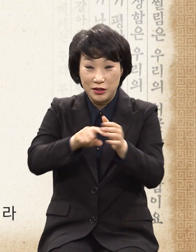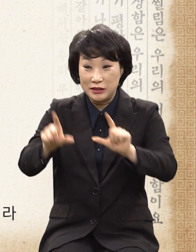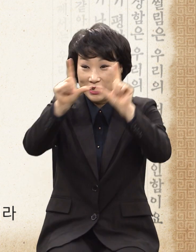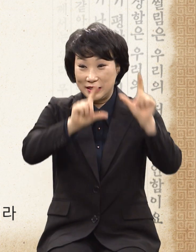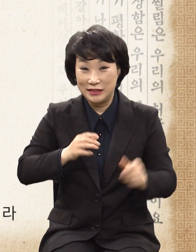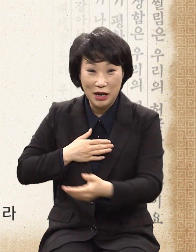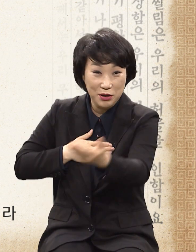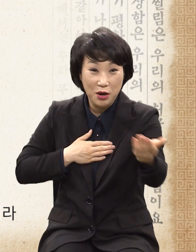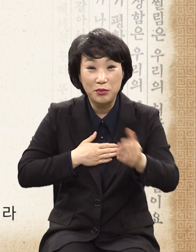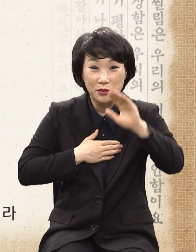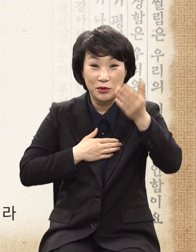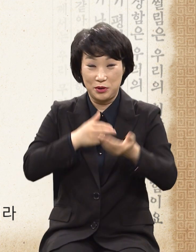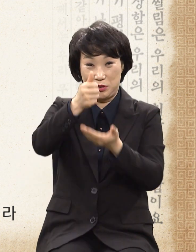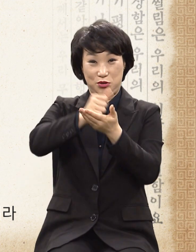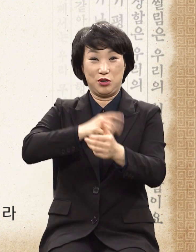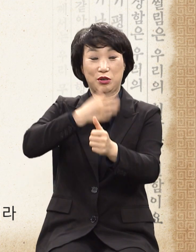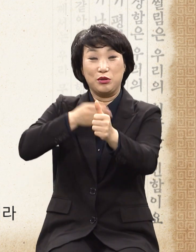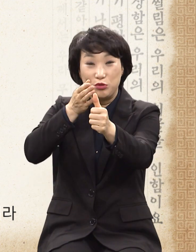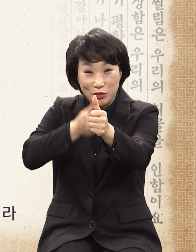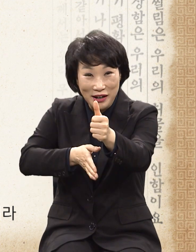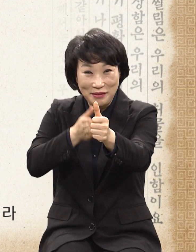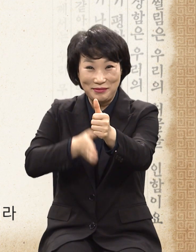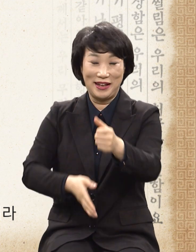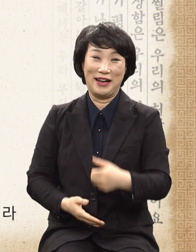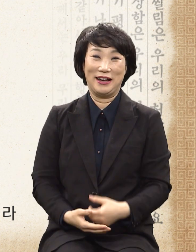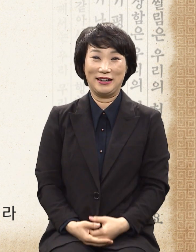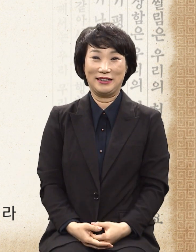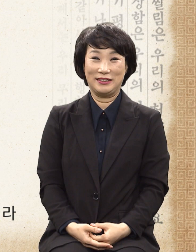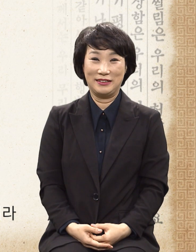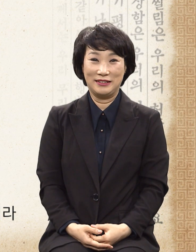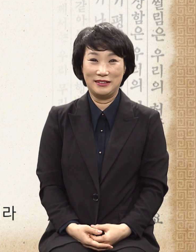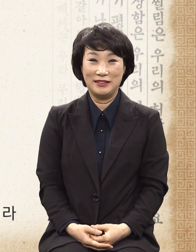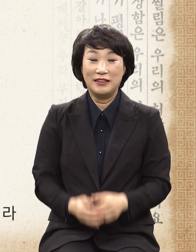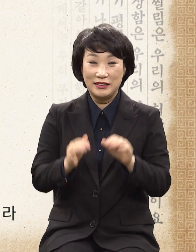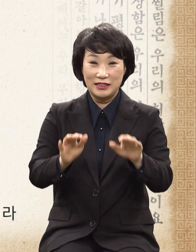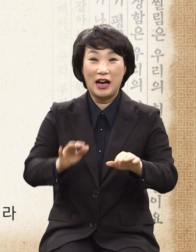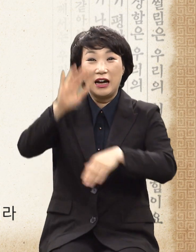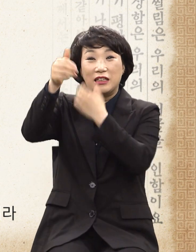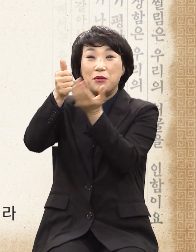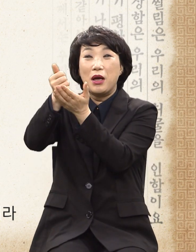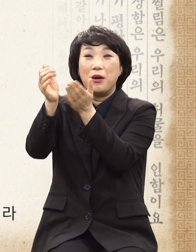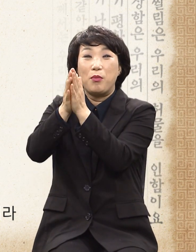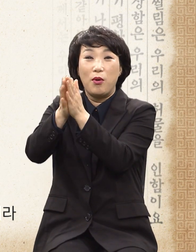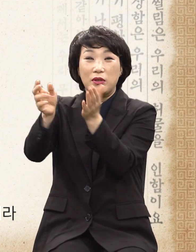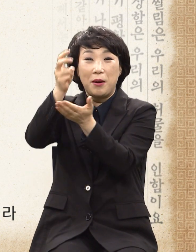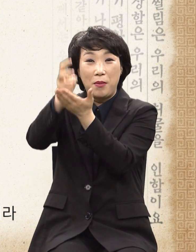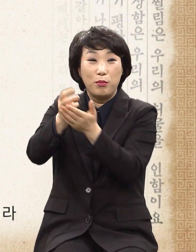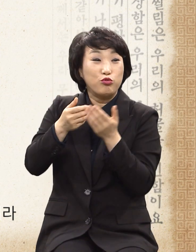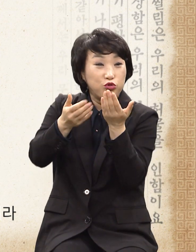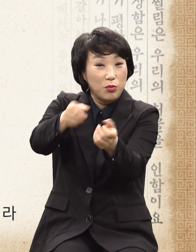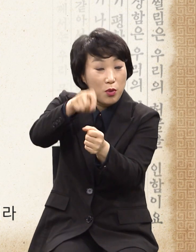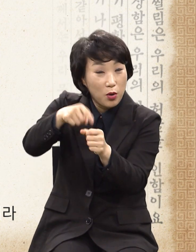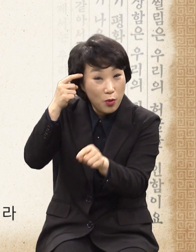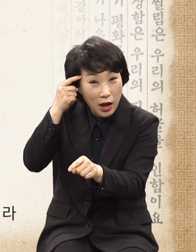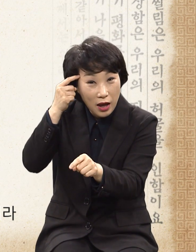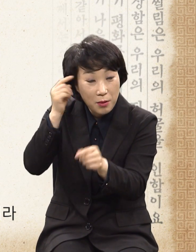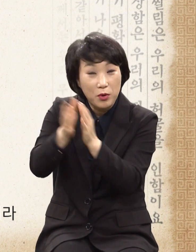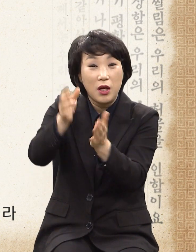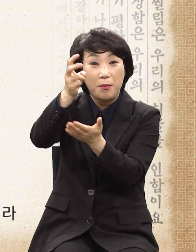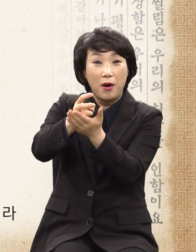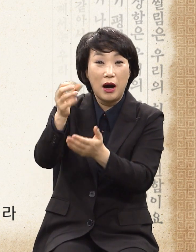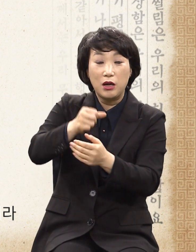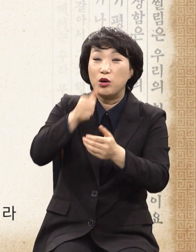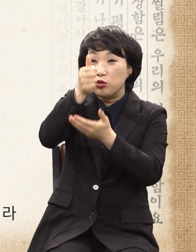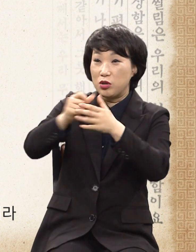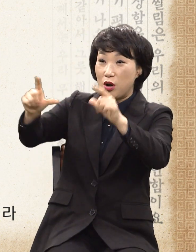사는 여러분 되기를 주님의 이름으로 축원합니다. 하나님이 율법을 보낸 목적은 무엇이며 율법으로